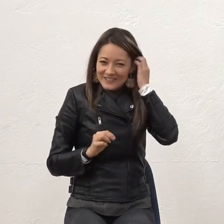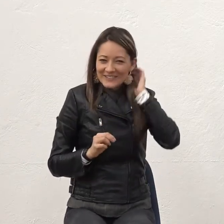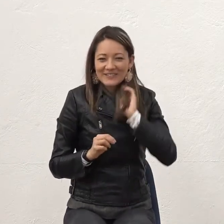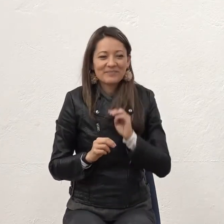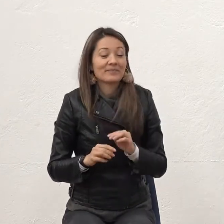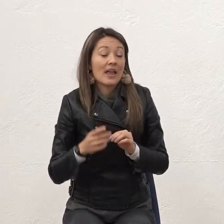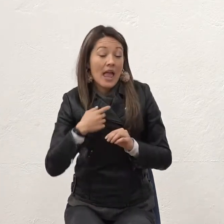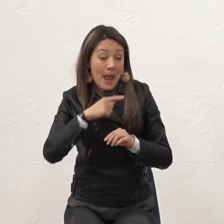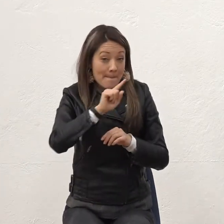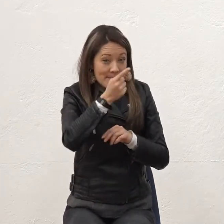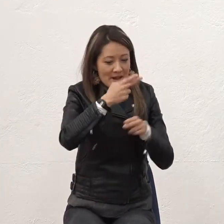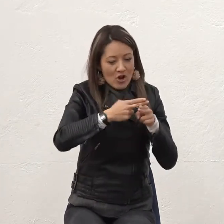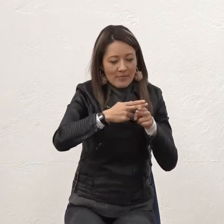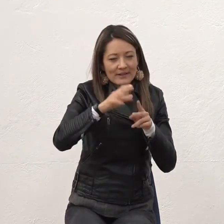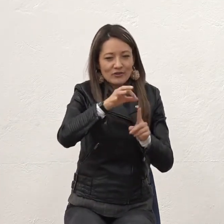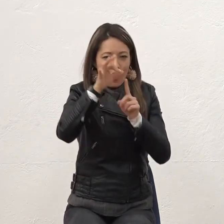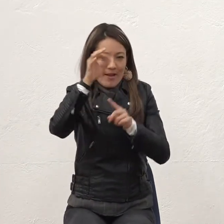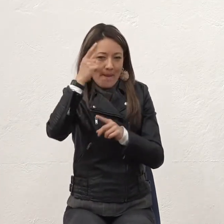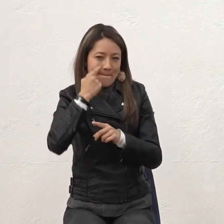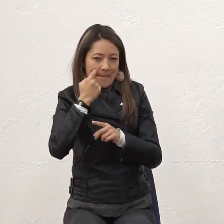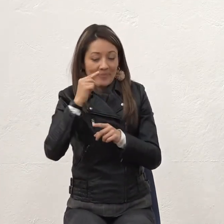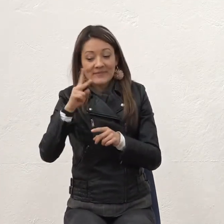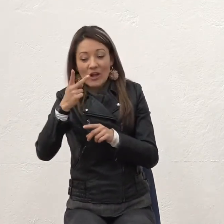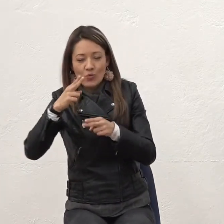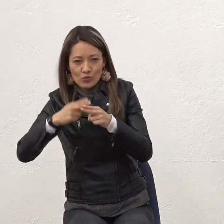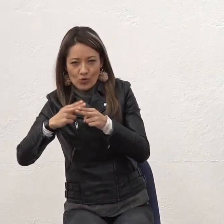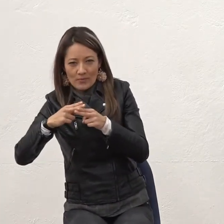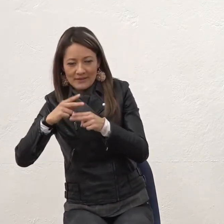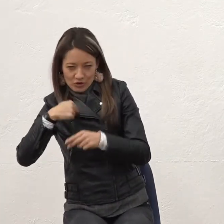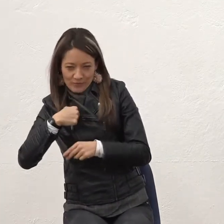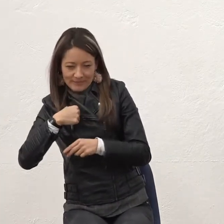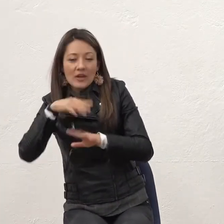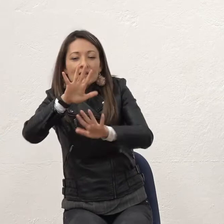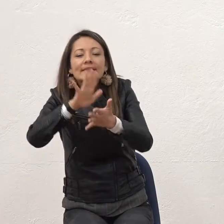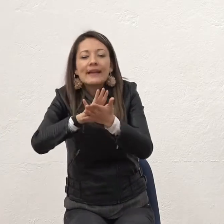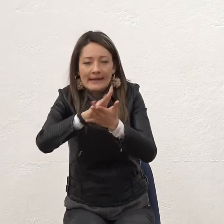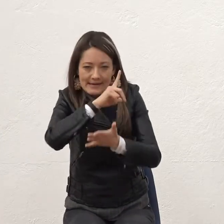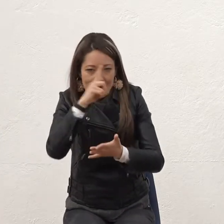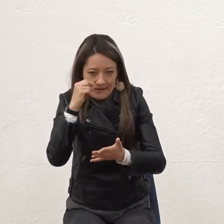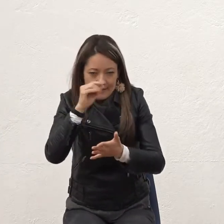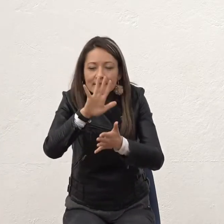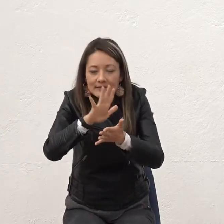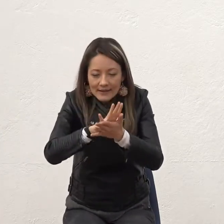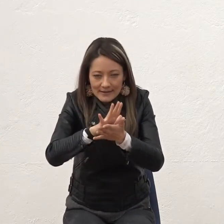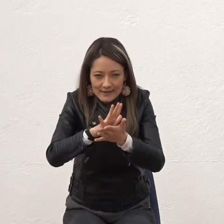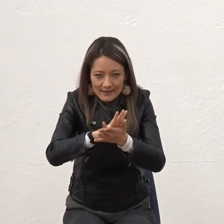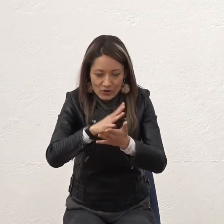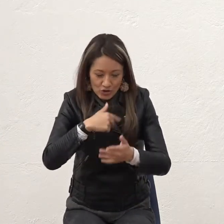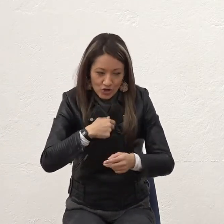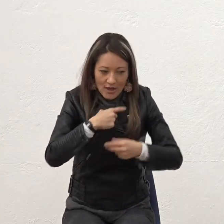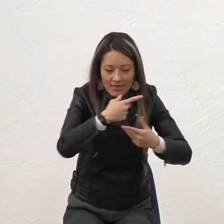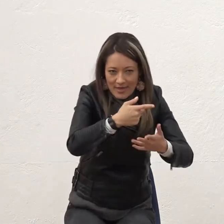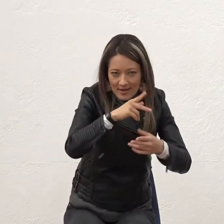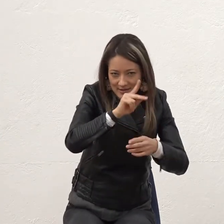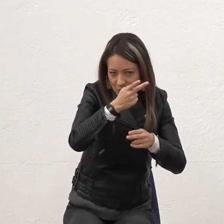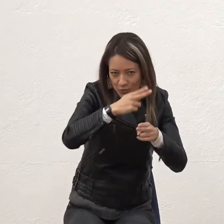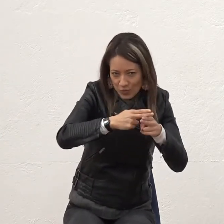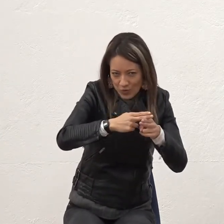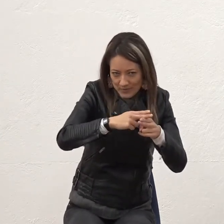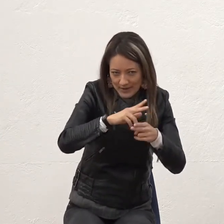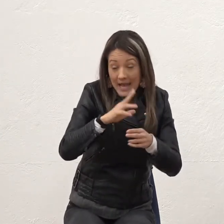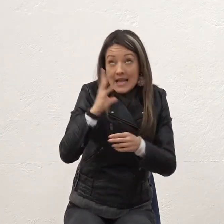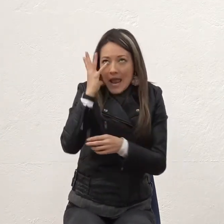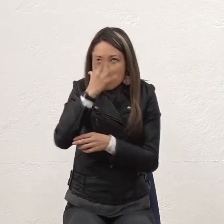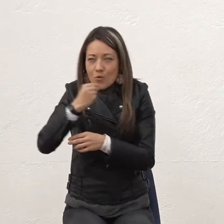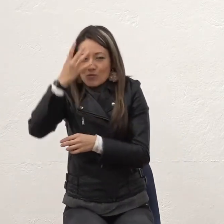el segundo lo escogí yo. Pero bueno, tranquila, Linda, no voy a dar el segundo nombre. Es hermoso, es italiano, pero ella dice que no, entonces,